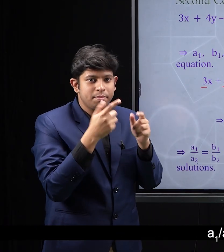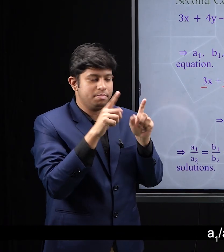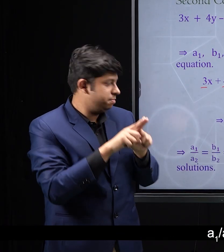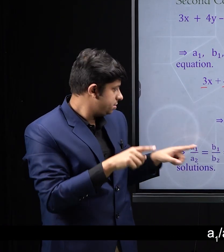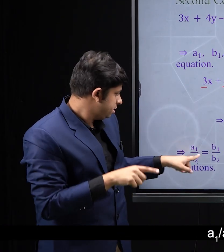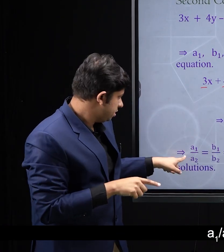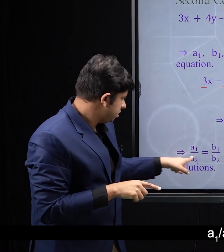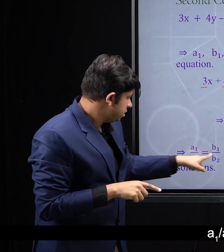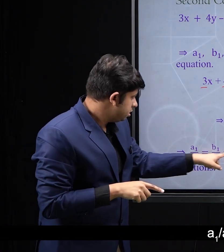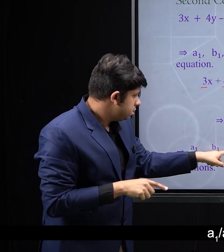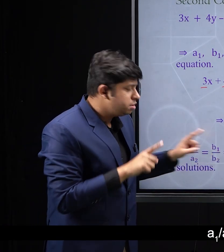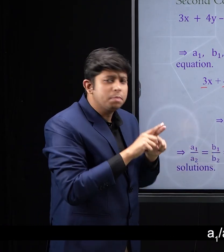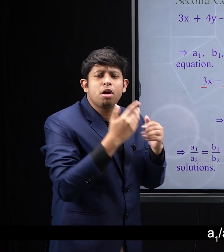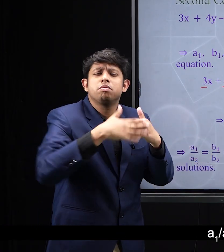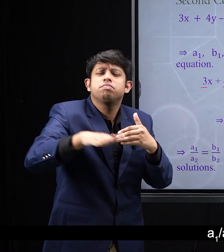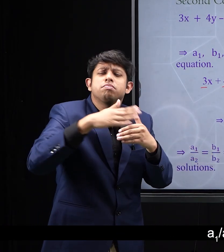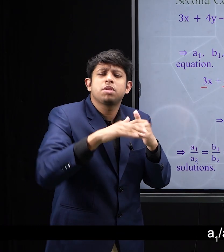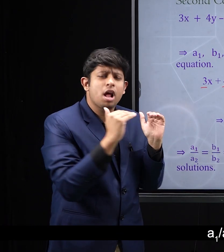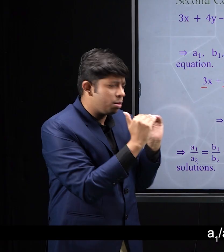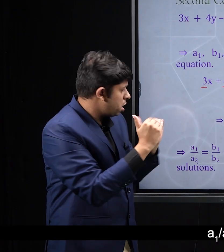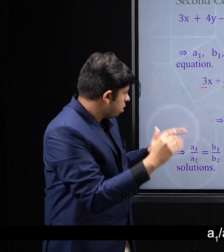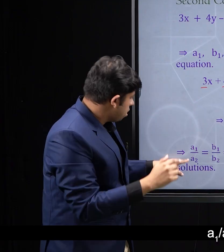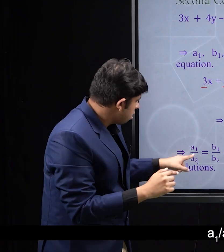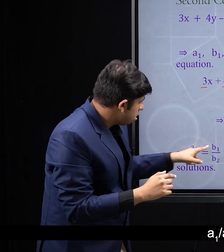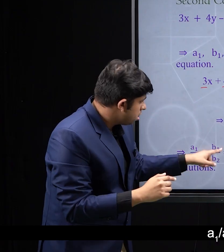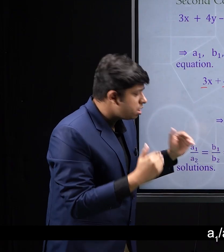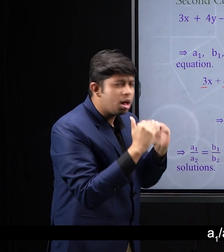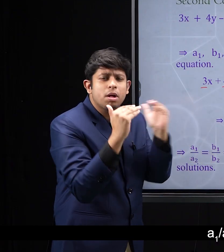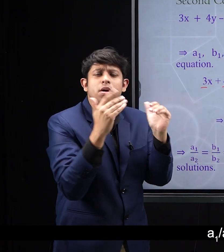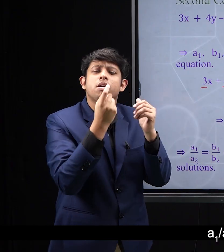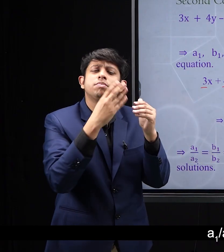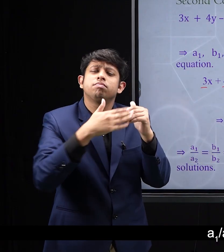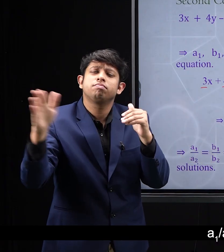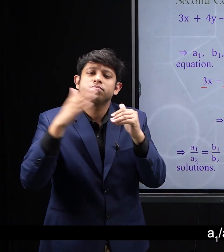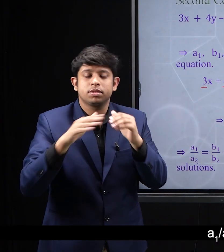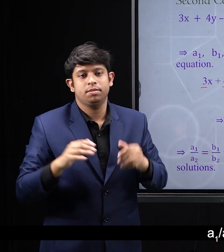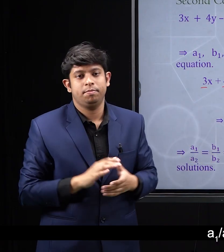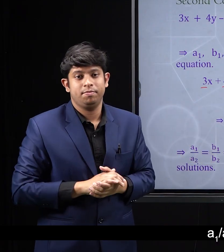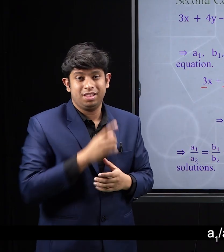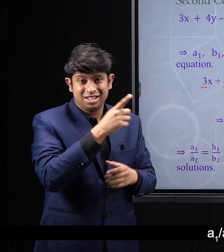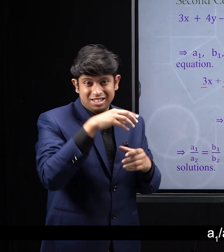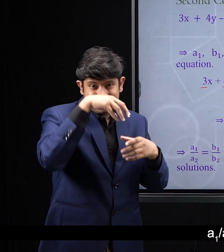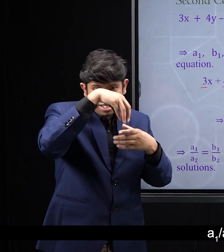A1 ಡಿವೈಡ್ ಬೈ A2 ಸಮನಾಗಿದೆ B1 ಡಿವೈಡ್ ಬೈ B2 ಸಮನಾಗಿದೆ C1 ಡಿವೈಡ್ ಬೈ C2.